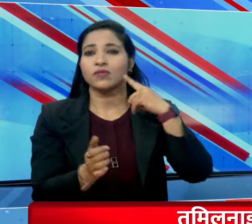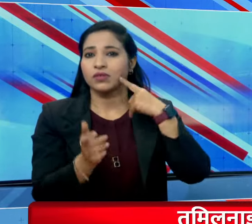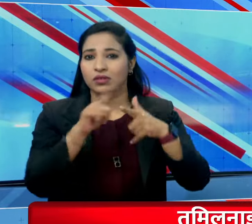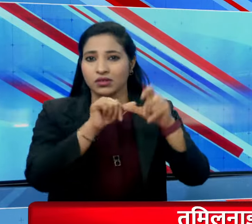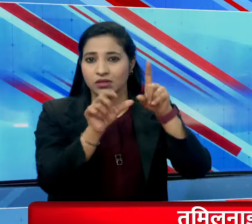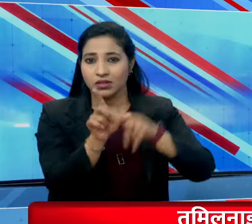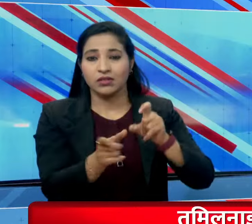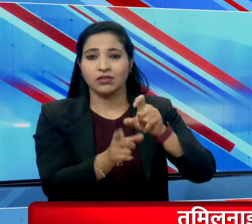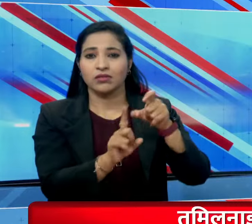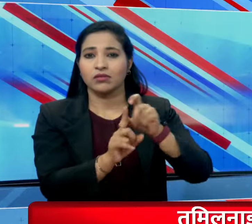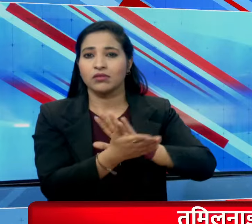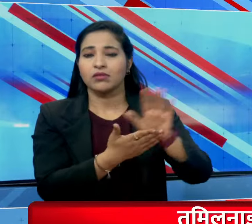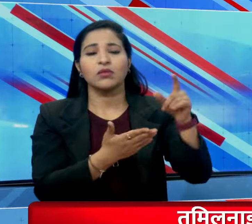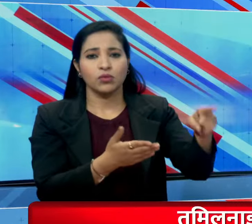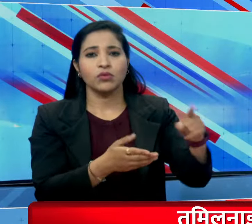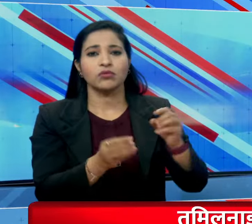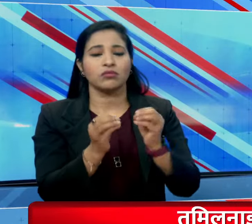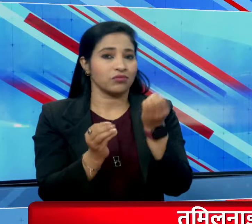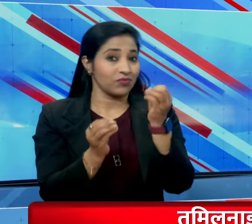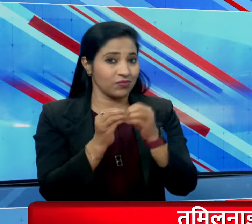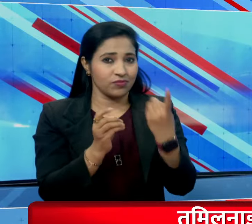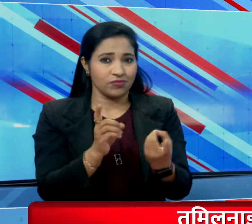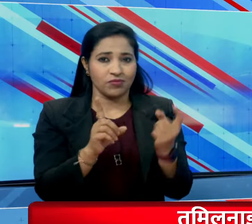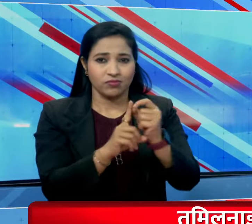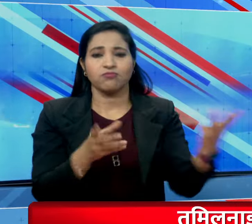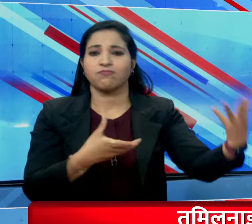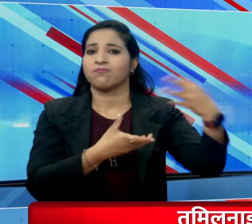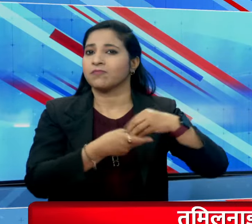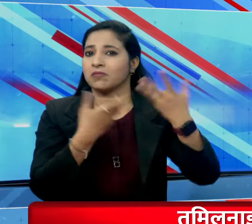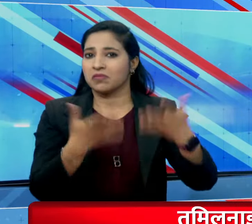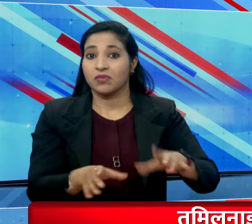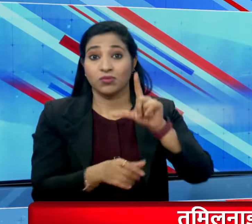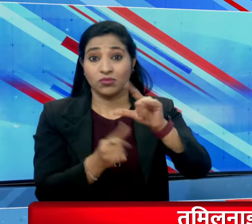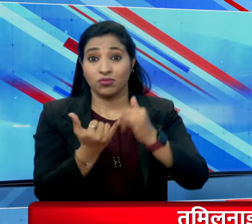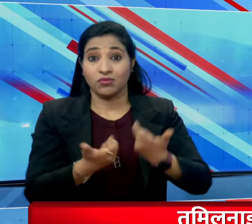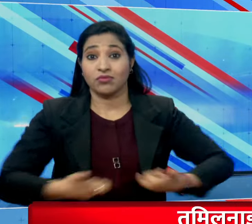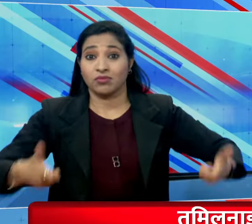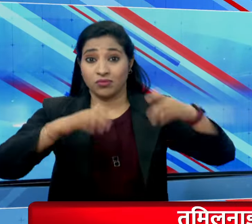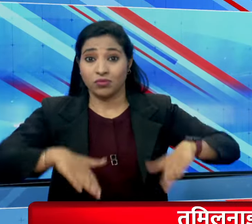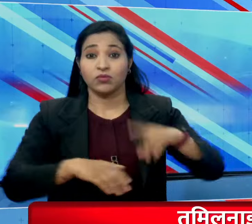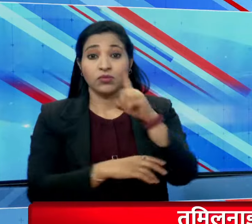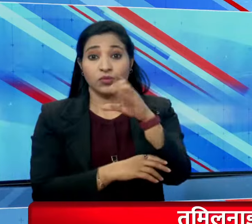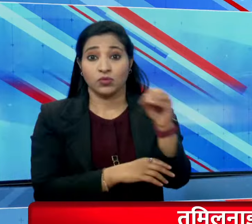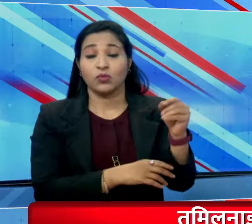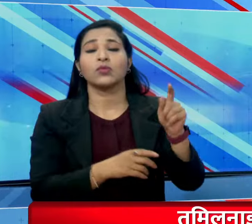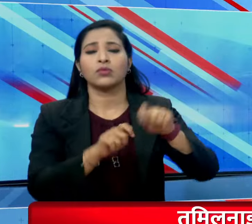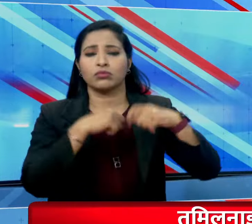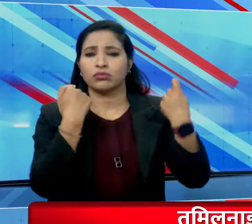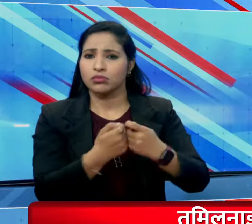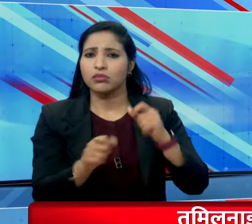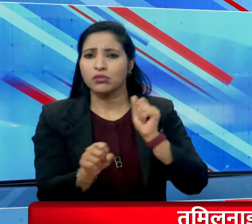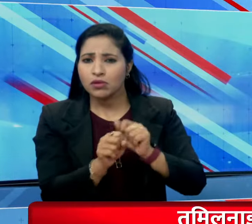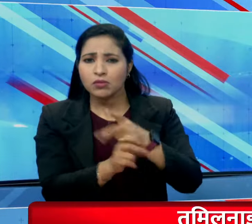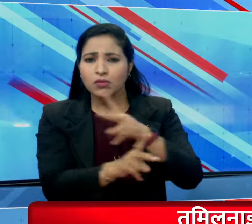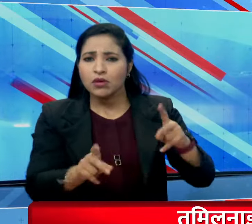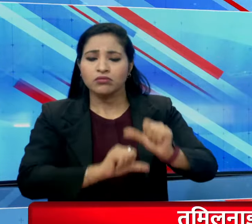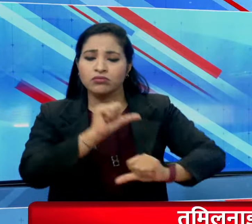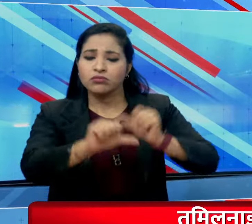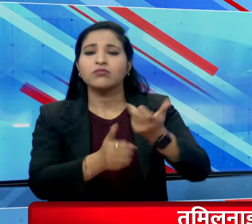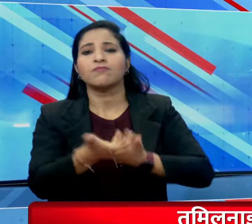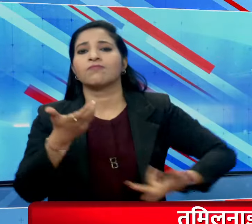बीजेपी के चुनाव प्रभारियों की बैठक में लोकसभा चुनाव के लिए अगले 100 दिनों तक पार्टी के की रणनीतियों पर हुआ